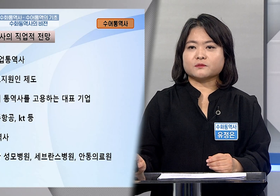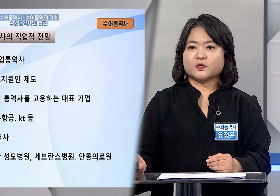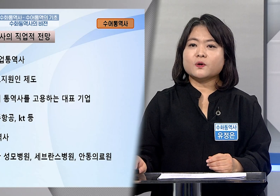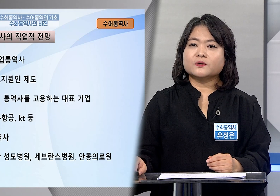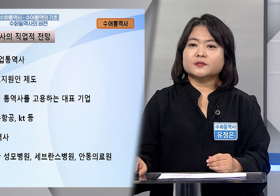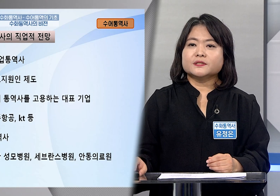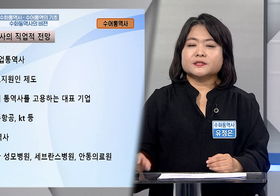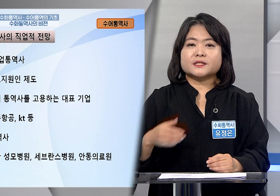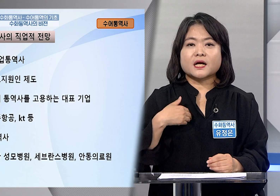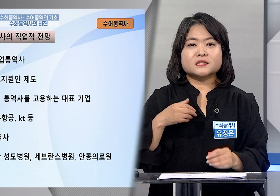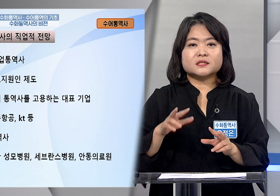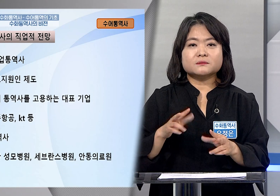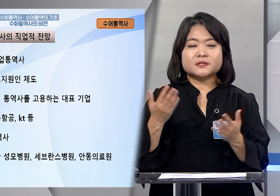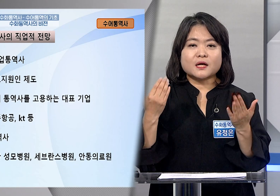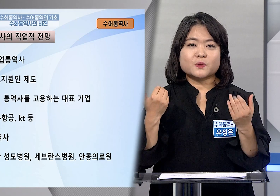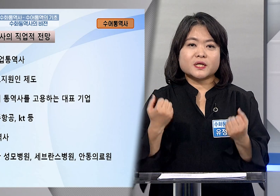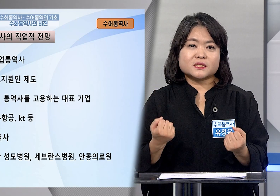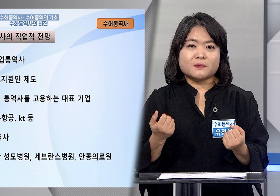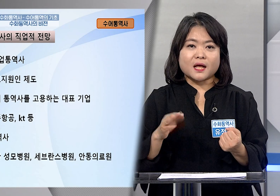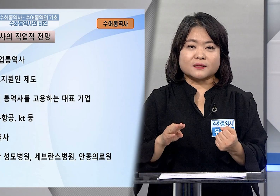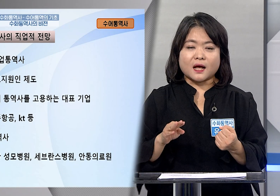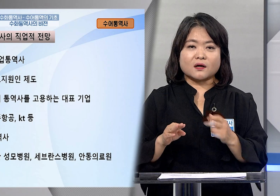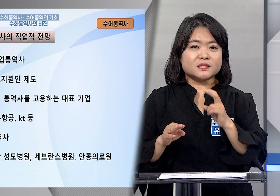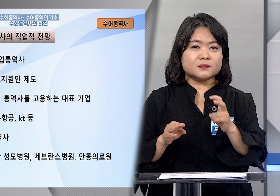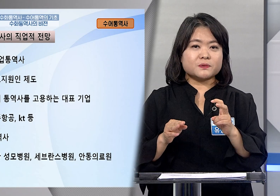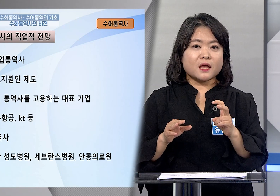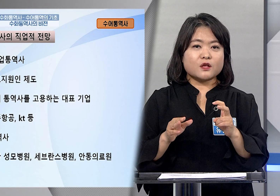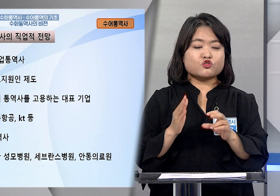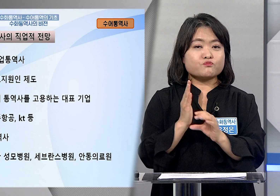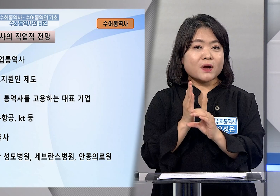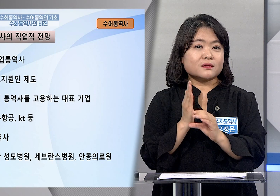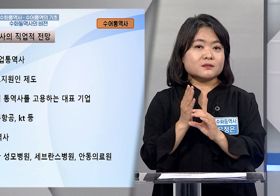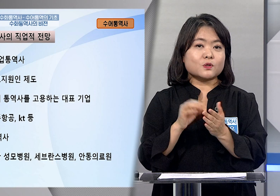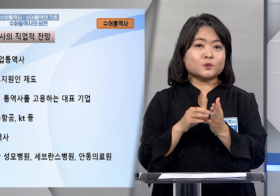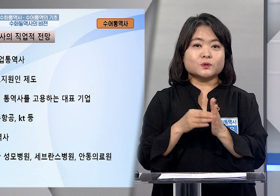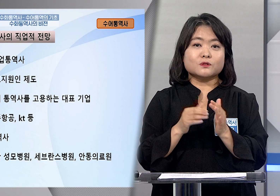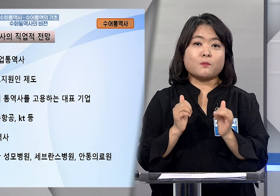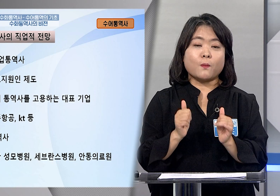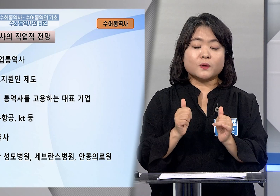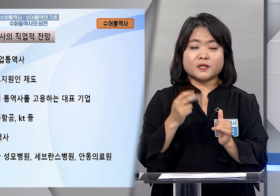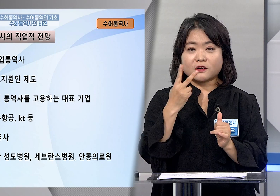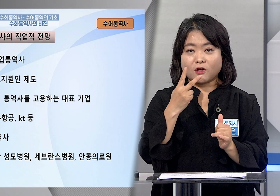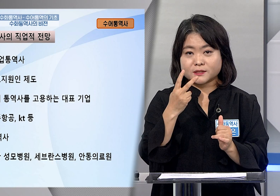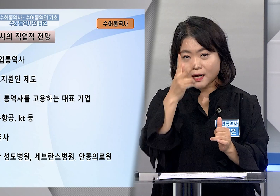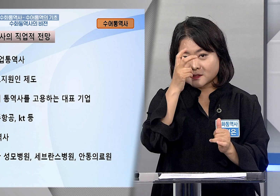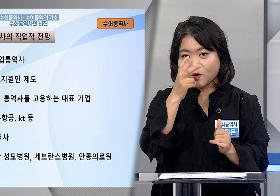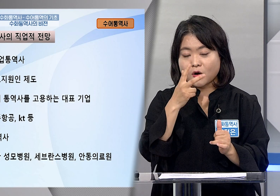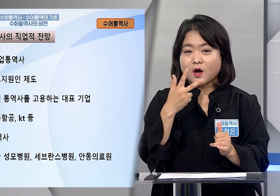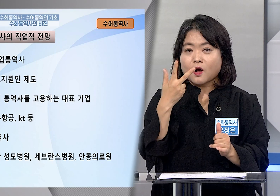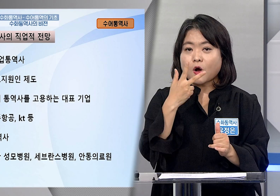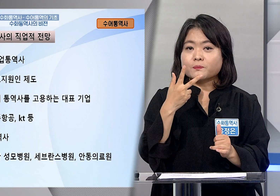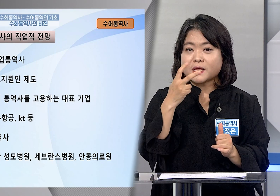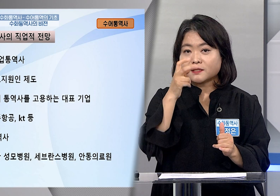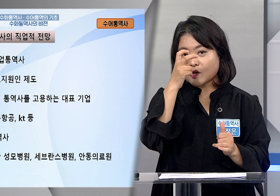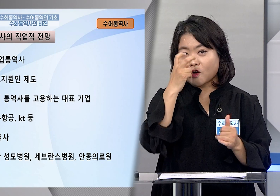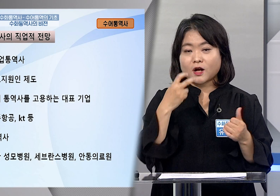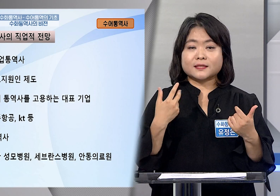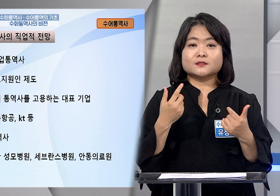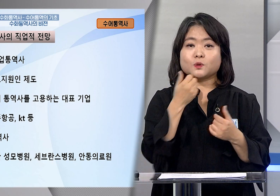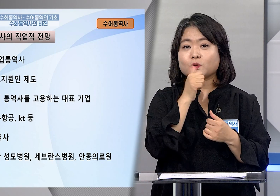다음은요. 제가 지금은 학교에 있지만 20대 중반 정도는 법원이나 경찰서, 검찰청 같은 통역도